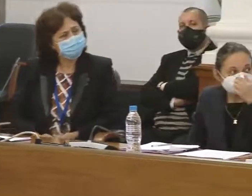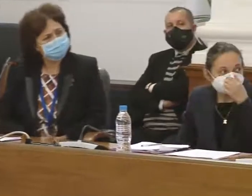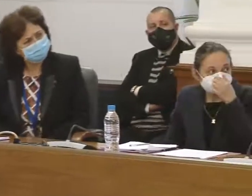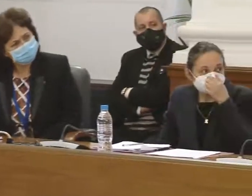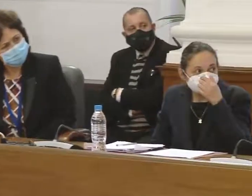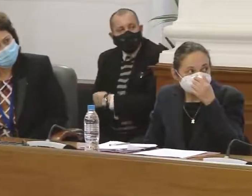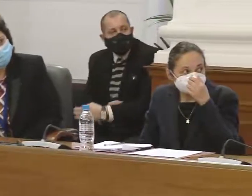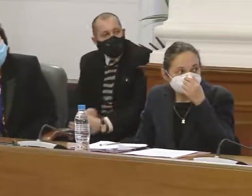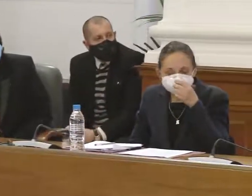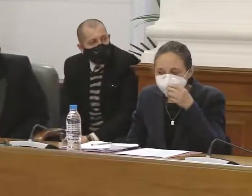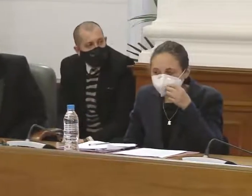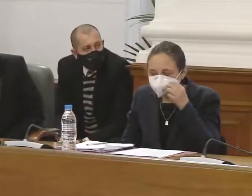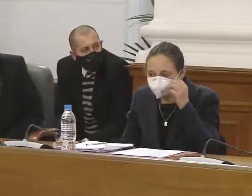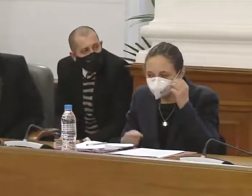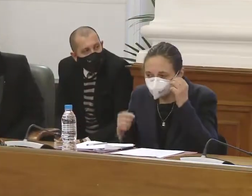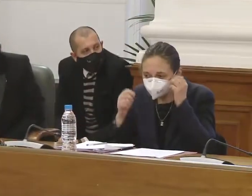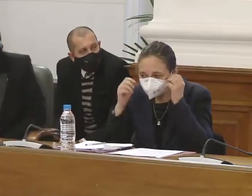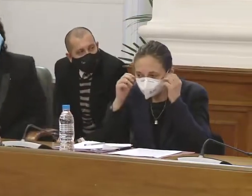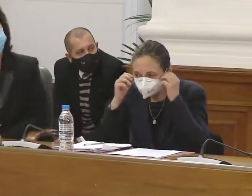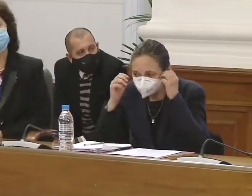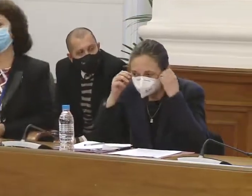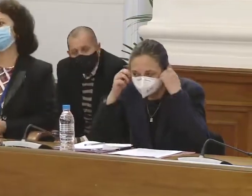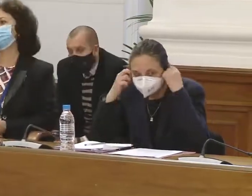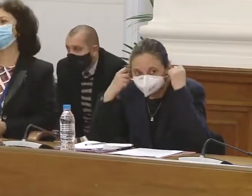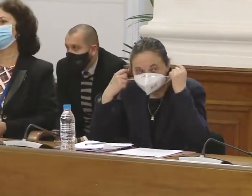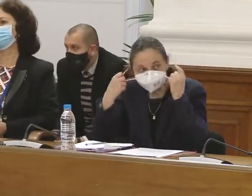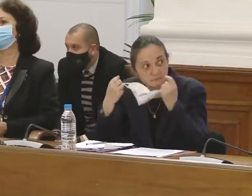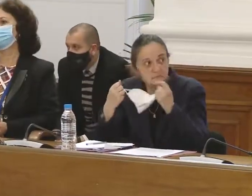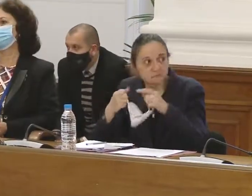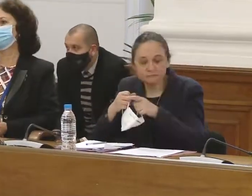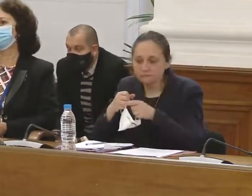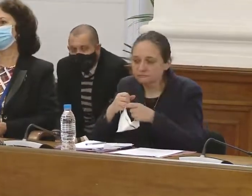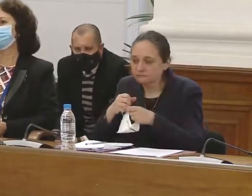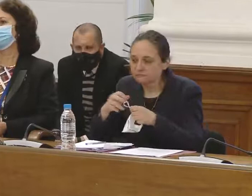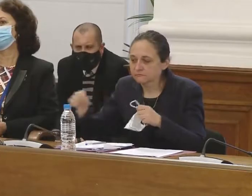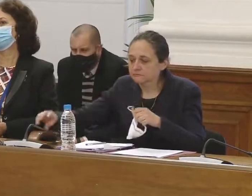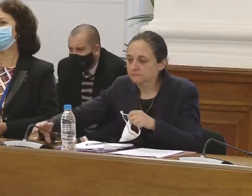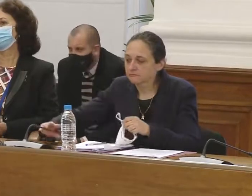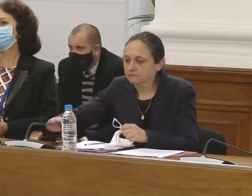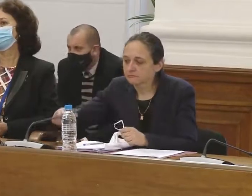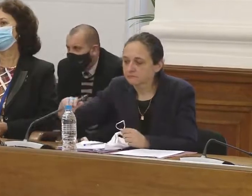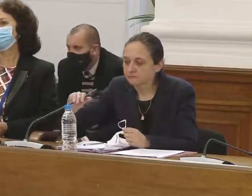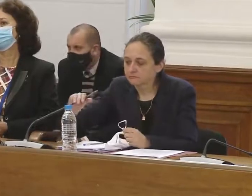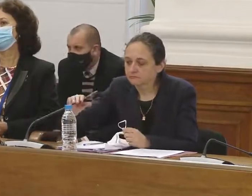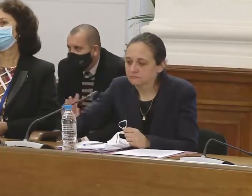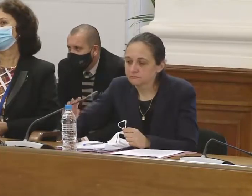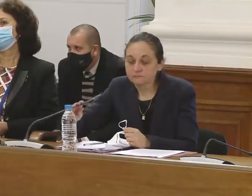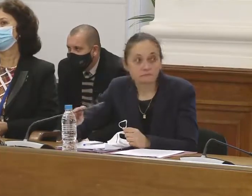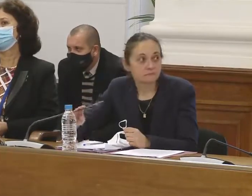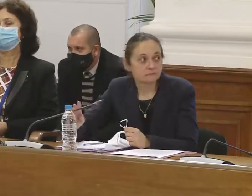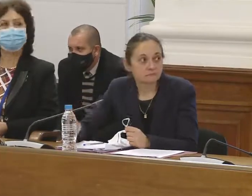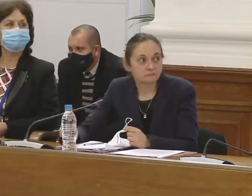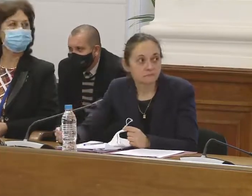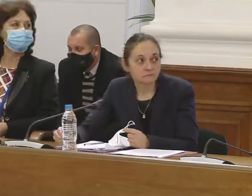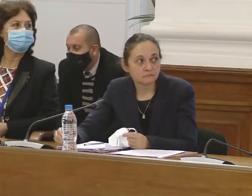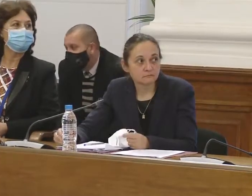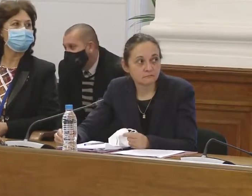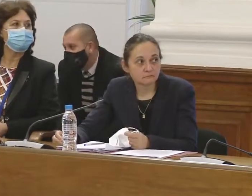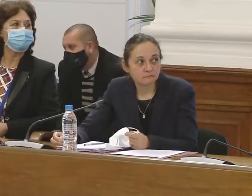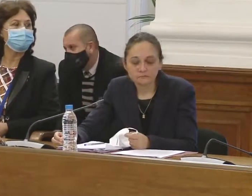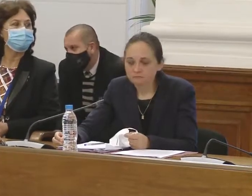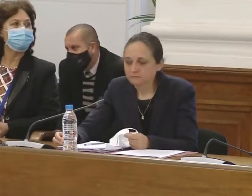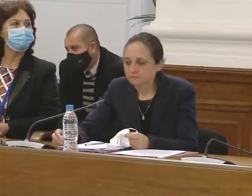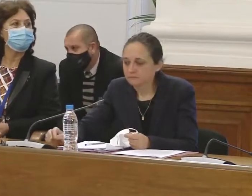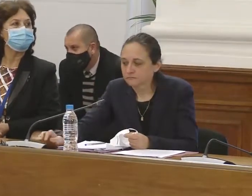че сте изпратили това предложение до Здравното министерство, пък вие сте представители на Здравното министерство. Може ли да кажете какъв е вашият отговор? Все пак